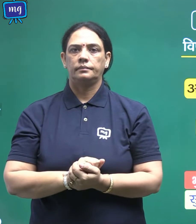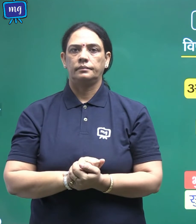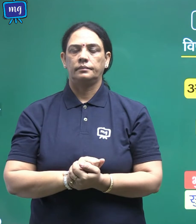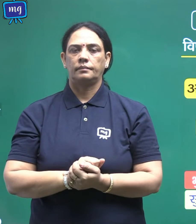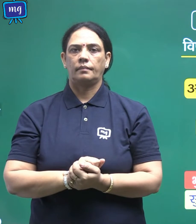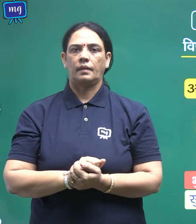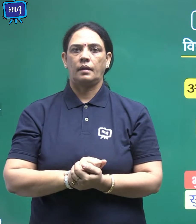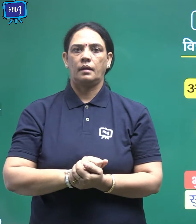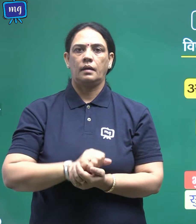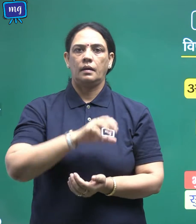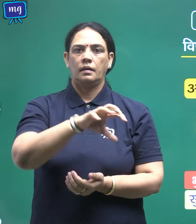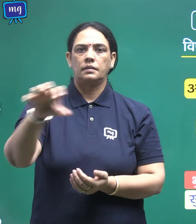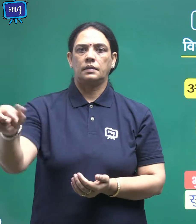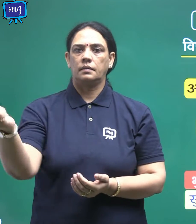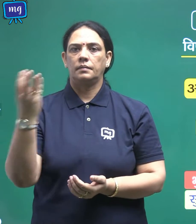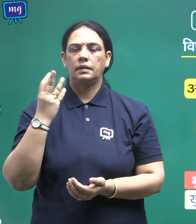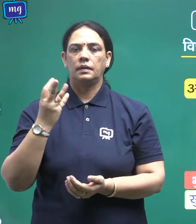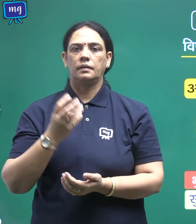क्षेत्रमिति